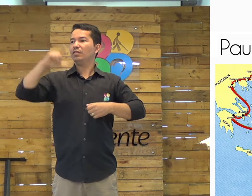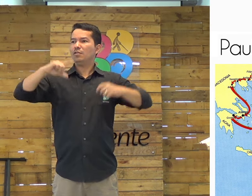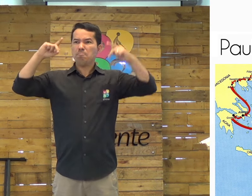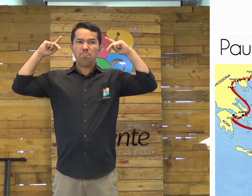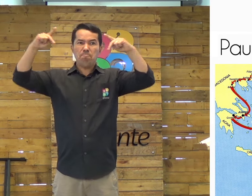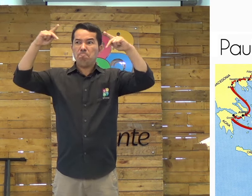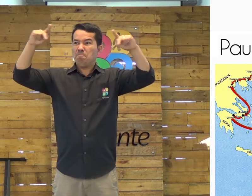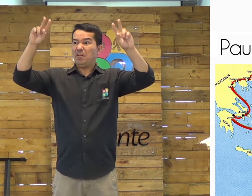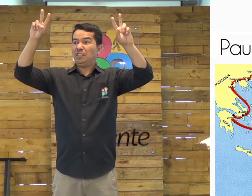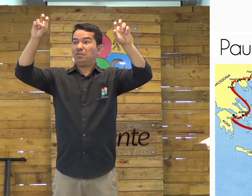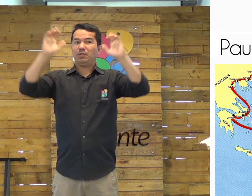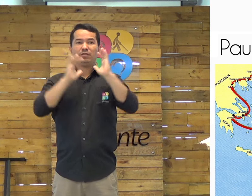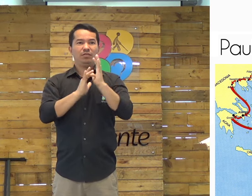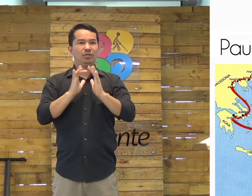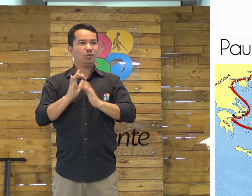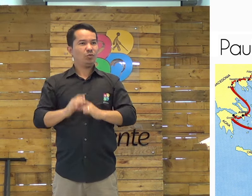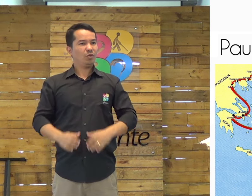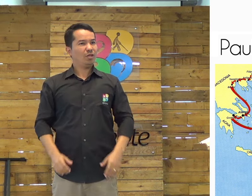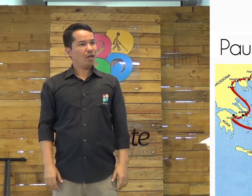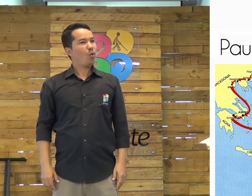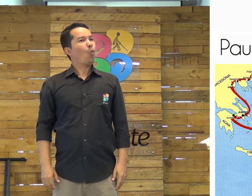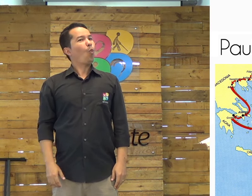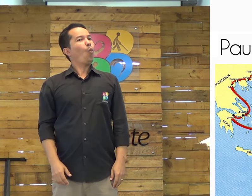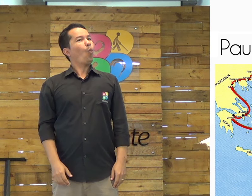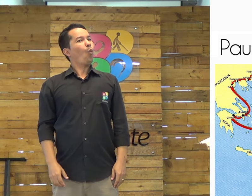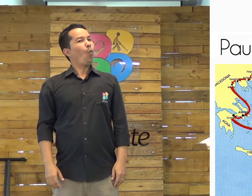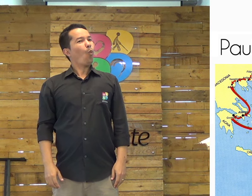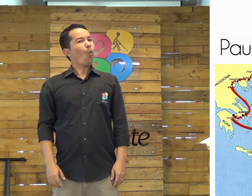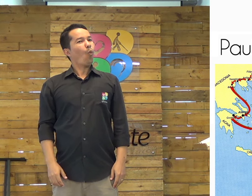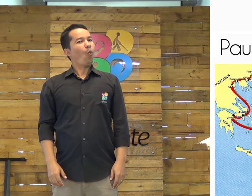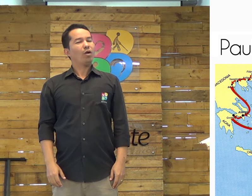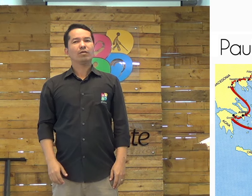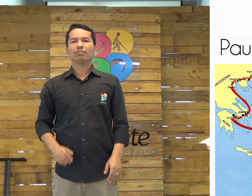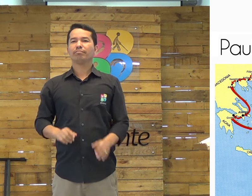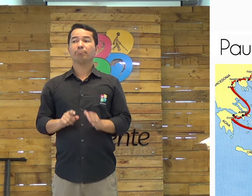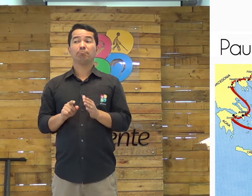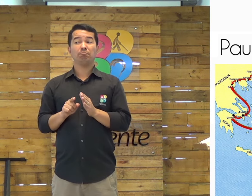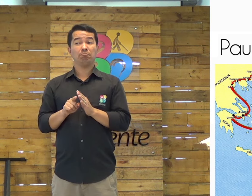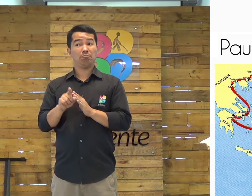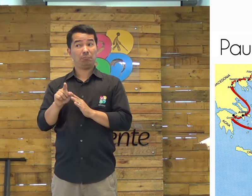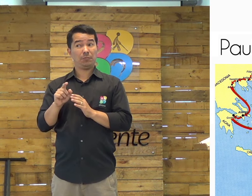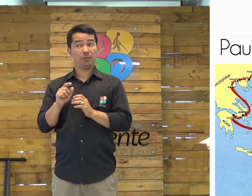totalmente diferentes. Mas as grandes viagens missionárias foram 3.